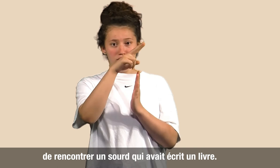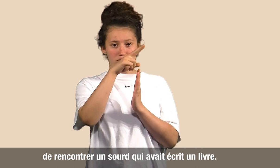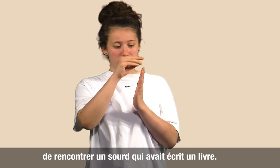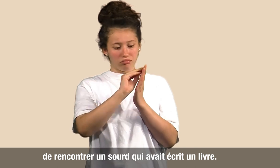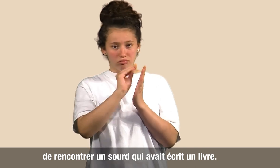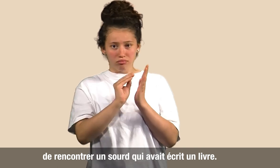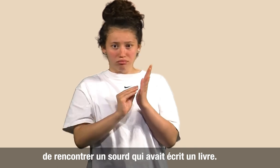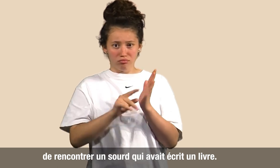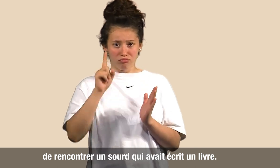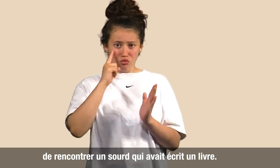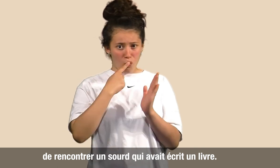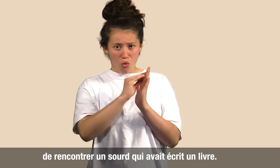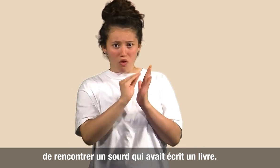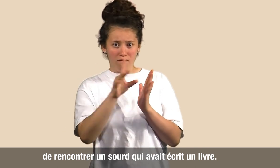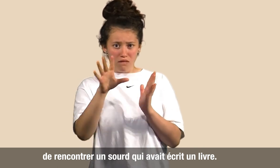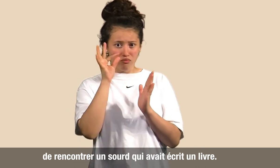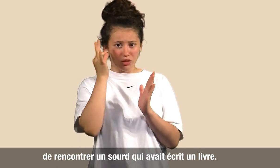un sourd qui avait écrit un livre.